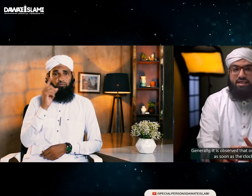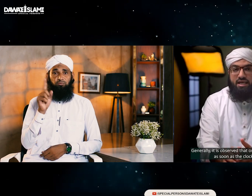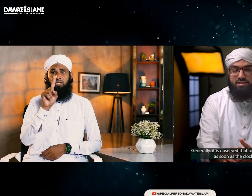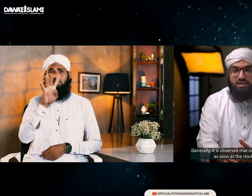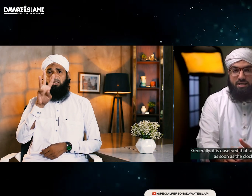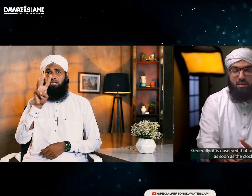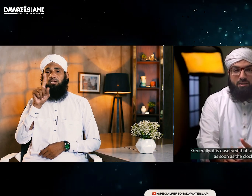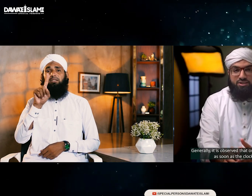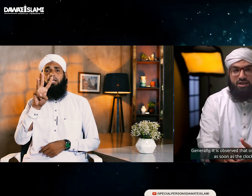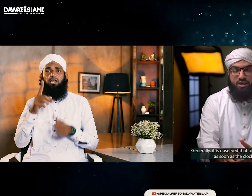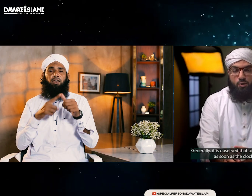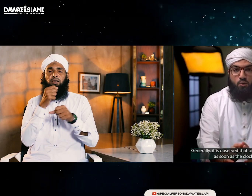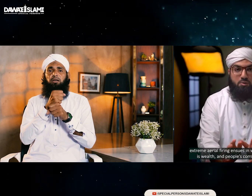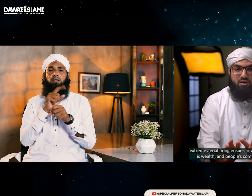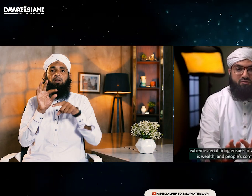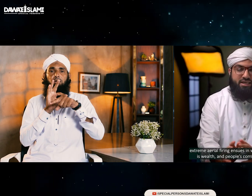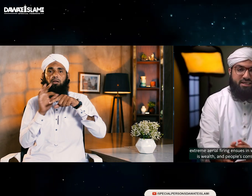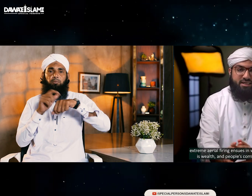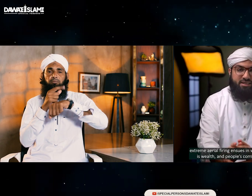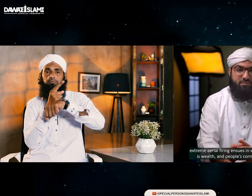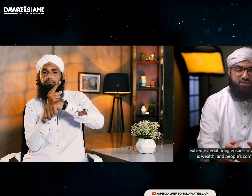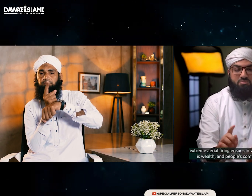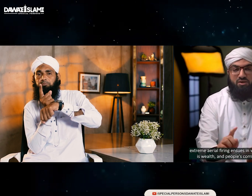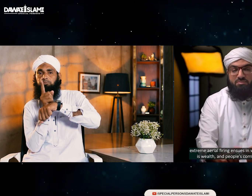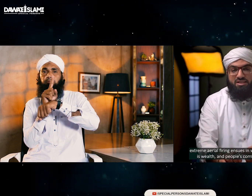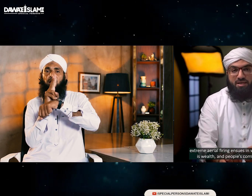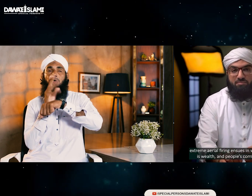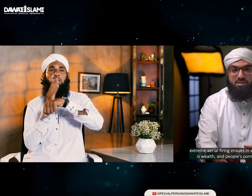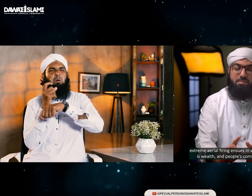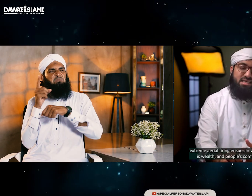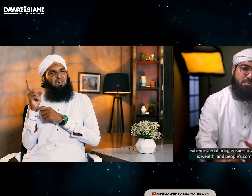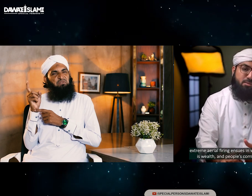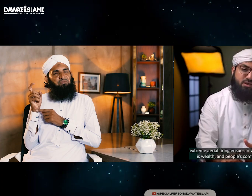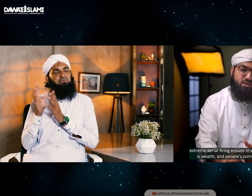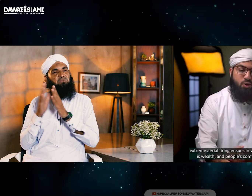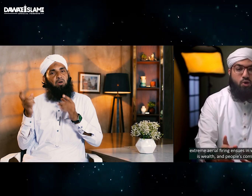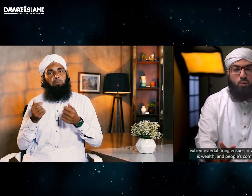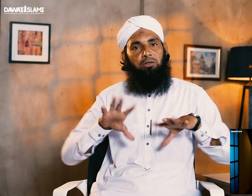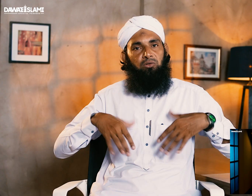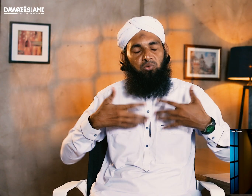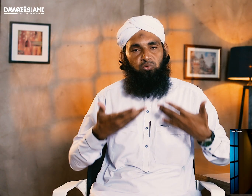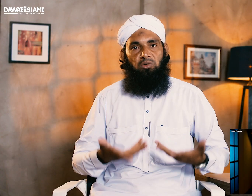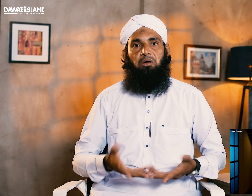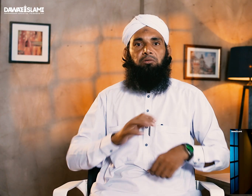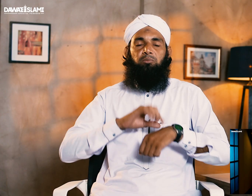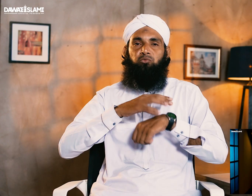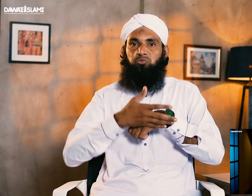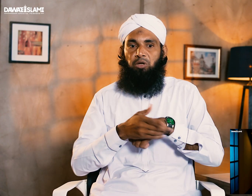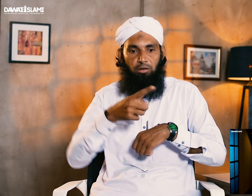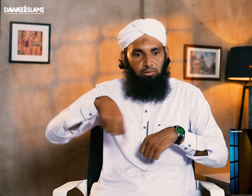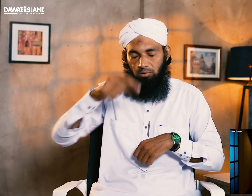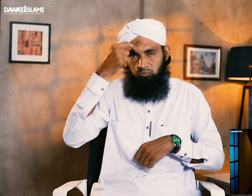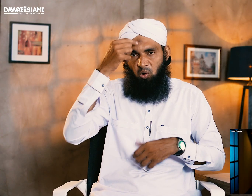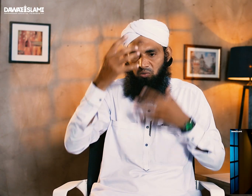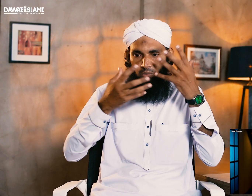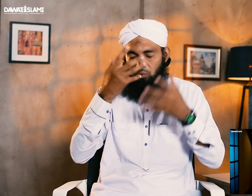ہے کہ 13 اگست کی رات 12 بجتے ہی خوب ہوائی فائرنگ کی جاتی ہے، جس میں وقت بھی ضائع، پیسہ بھی برباد اور لوگوں کا سکون بھی خراب، حتیٰ